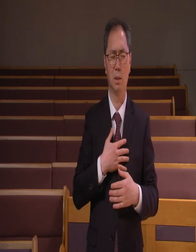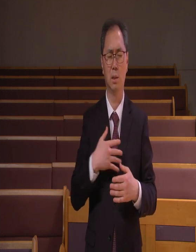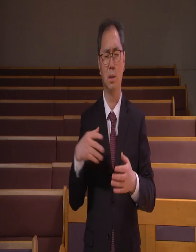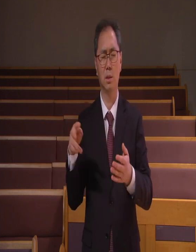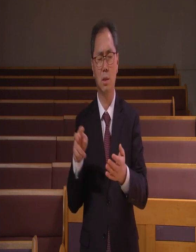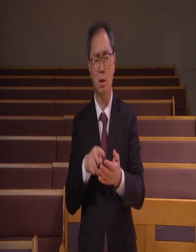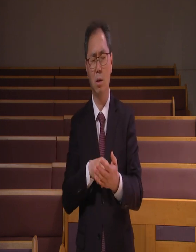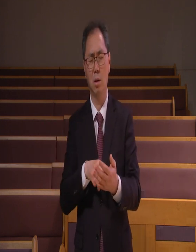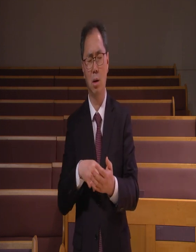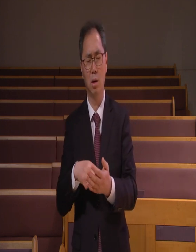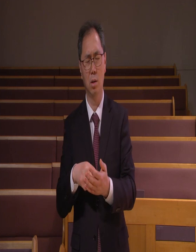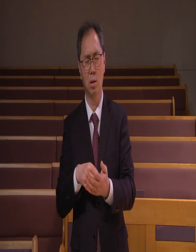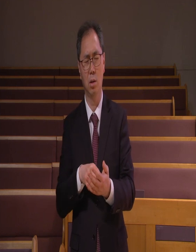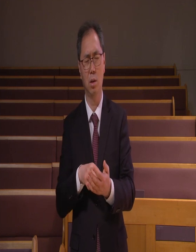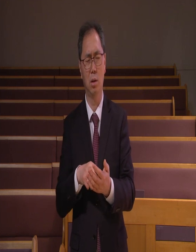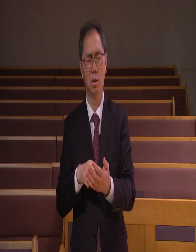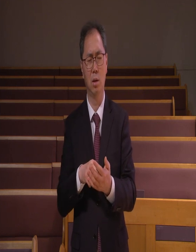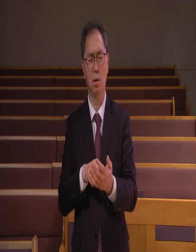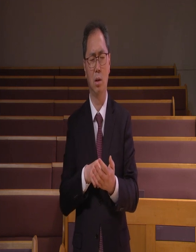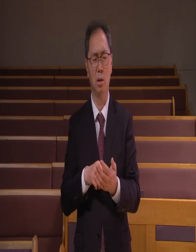일로 나는